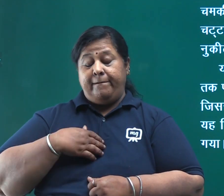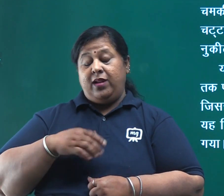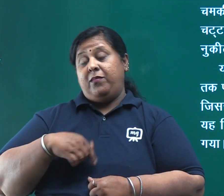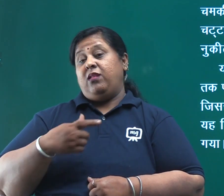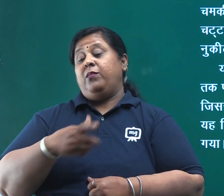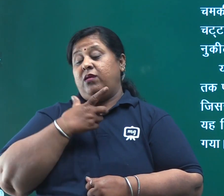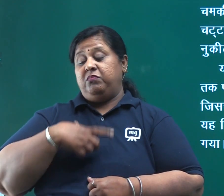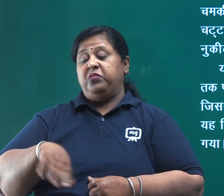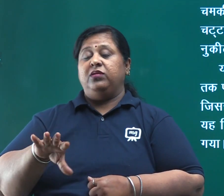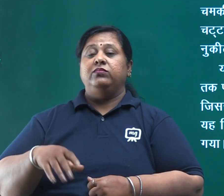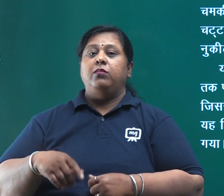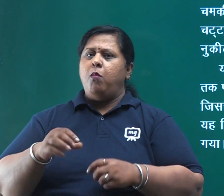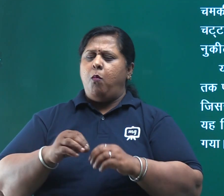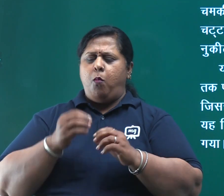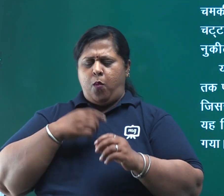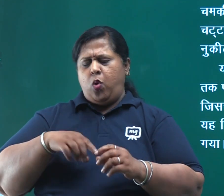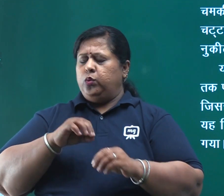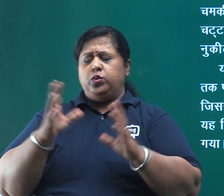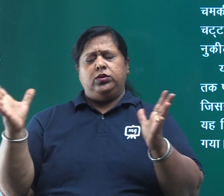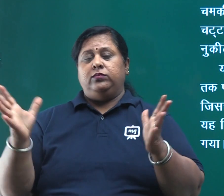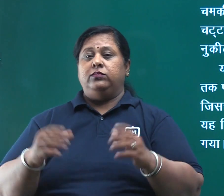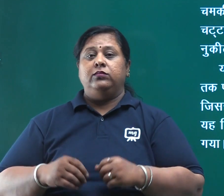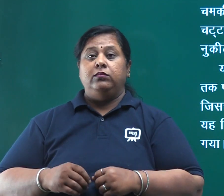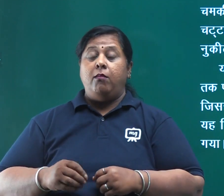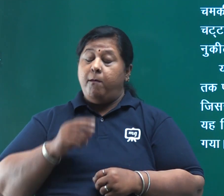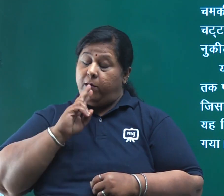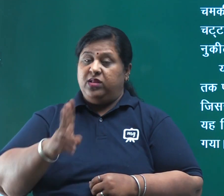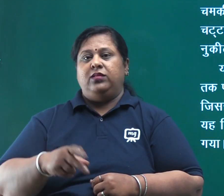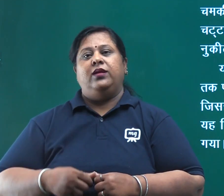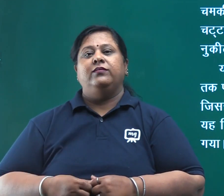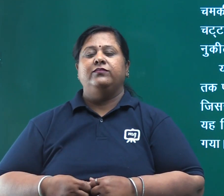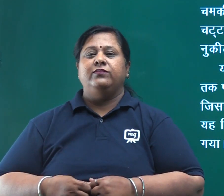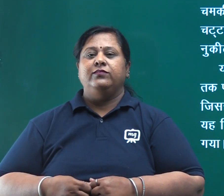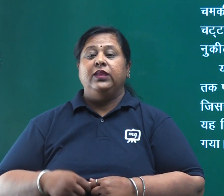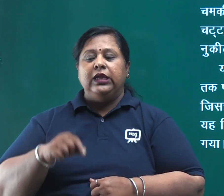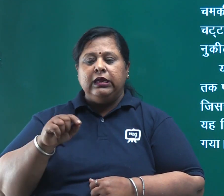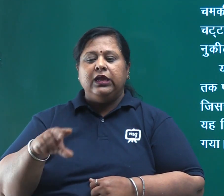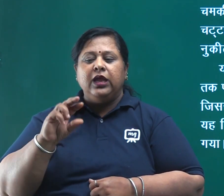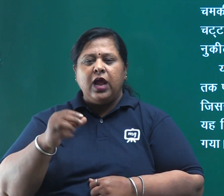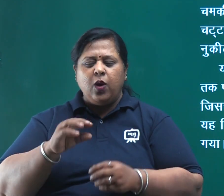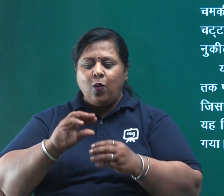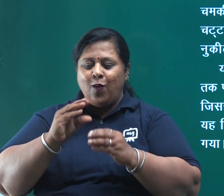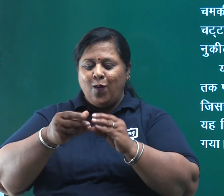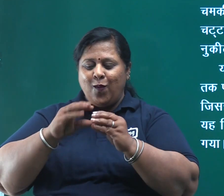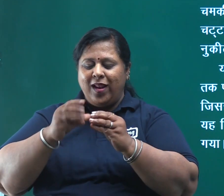में बहुत कुछ बताता है कि यह गोल,